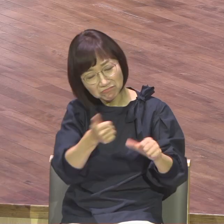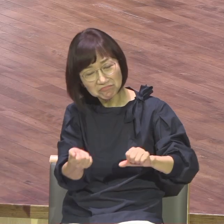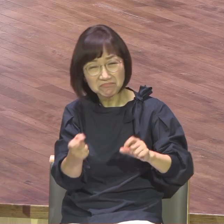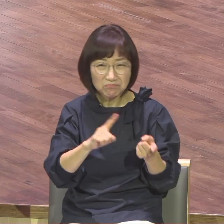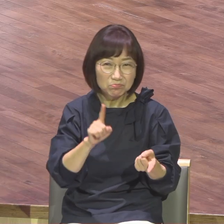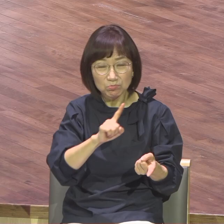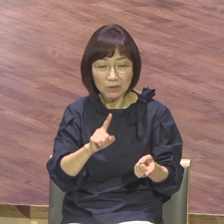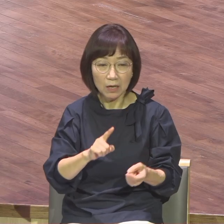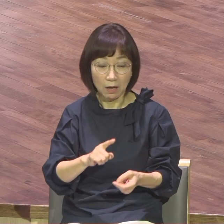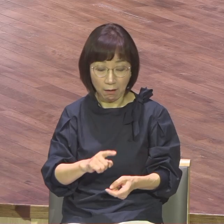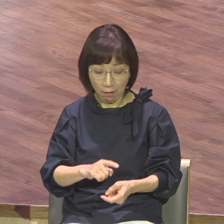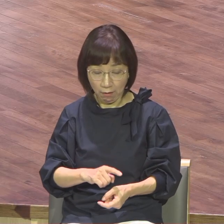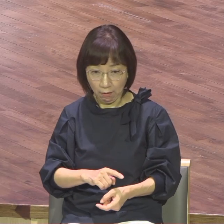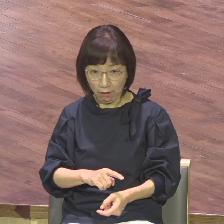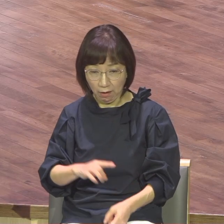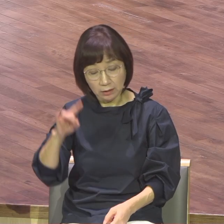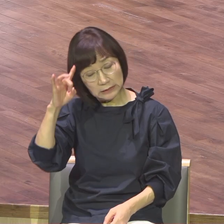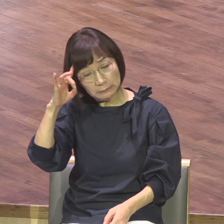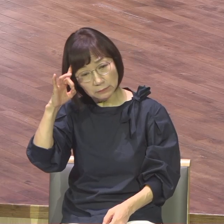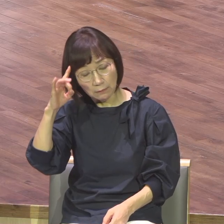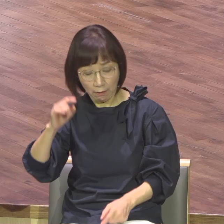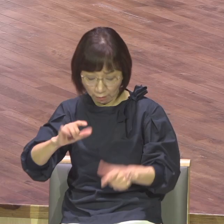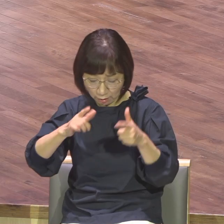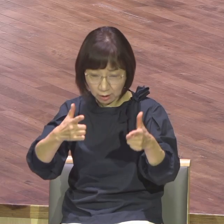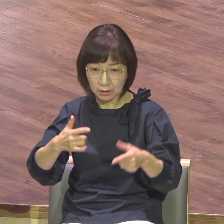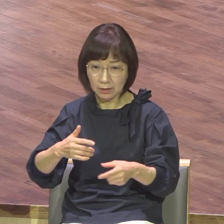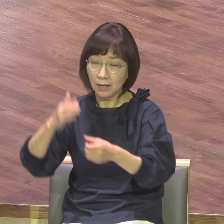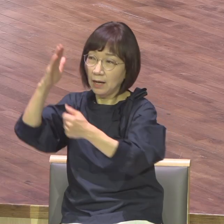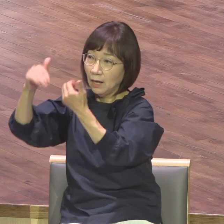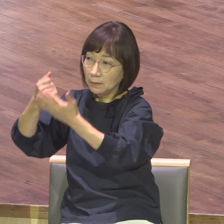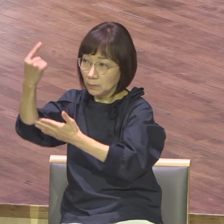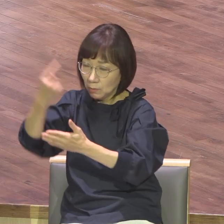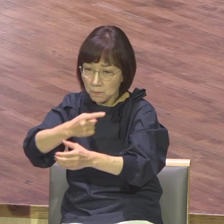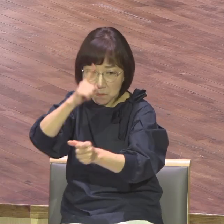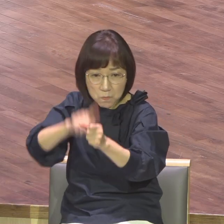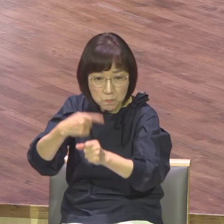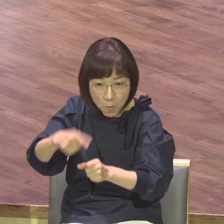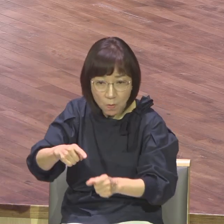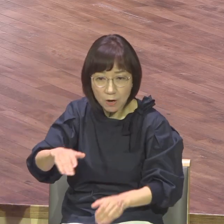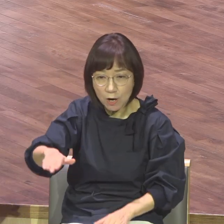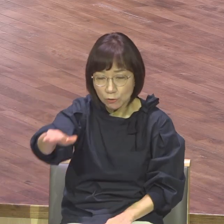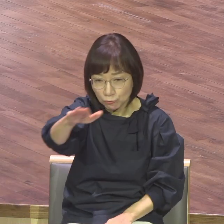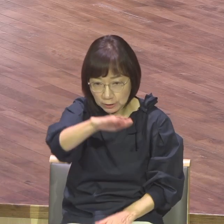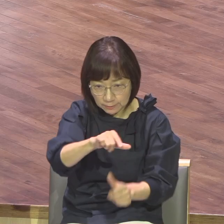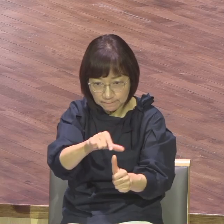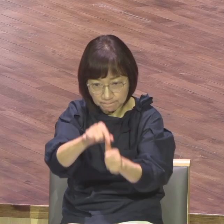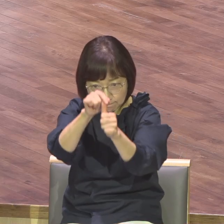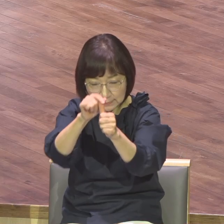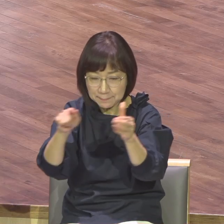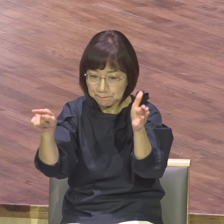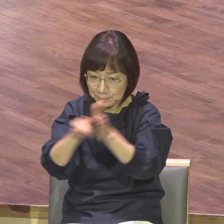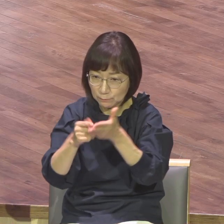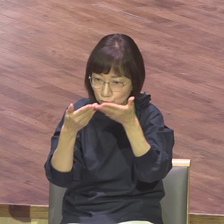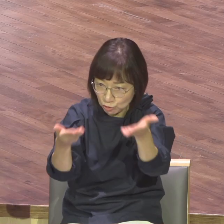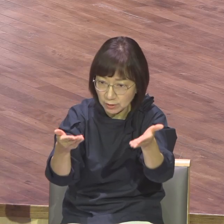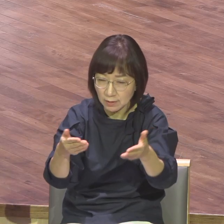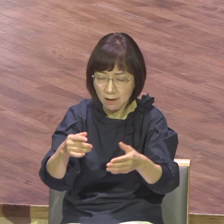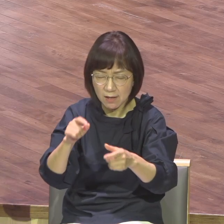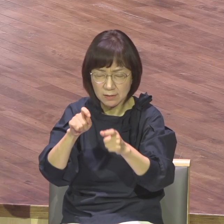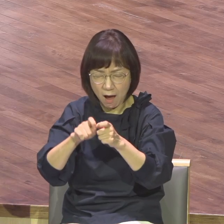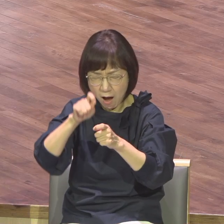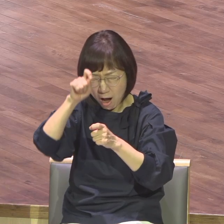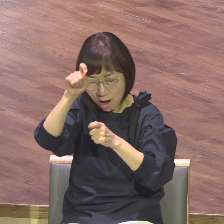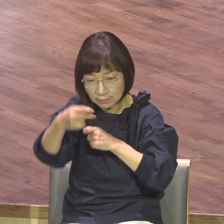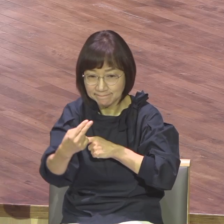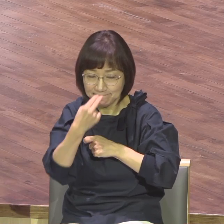하나님. 우리를 구원하시기 위해서 우리에게 믿음을 주셔서 우리도 부활해서 영생 얻도록 하나님